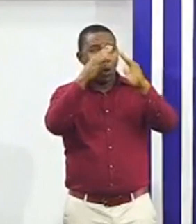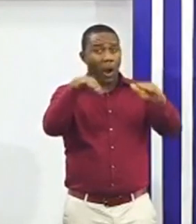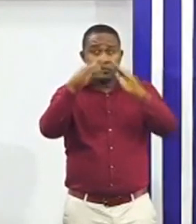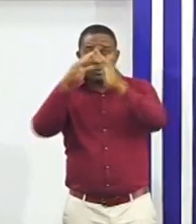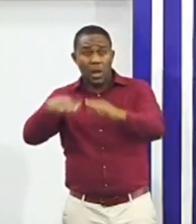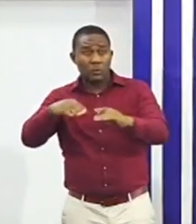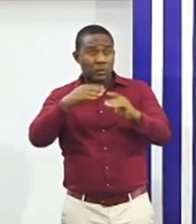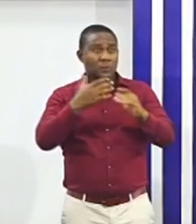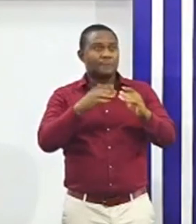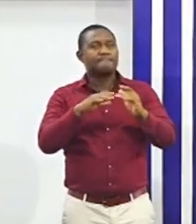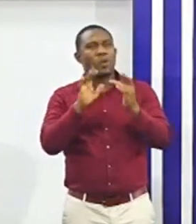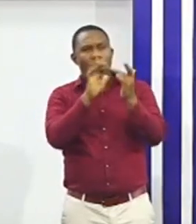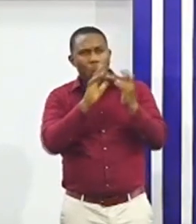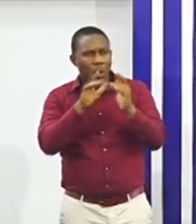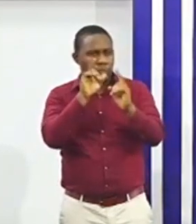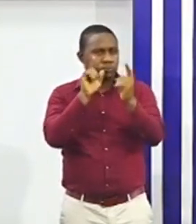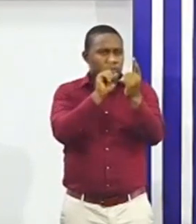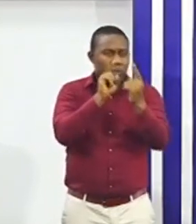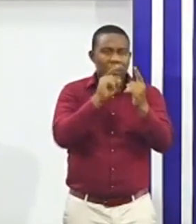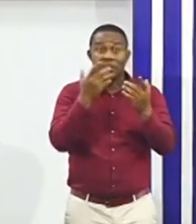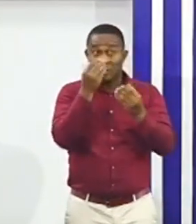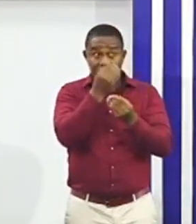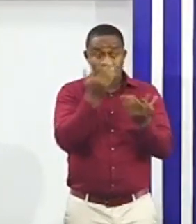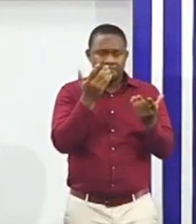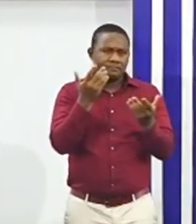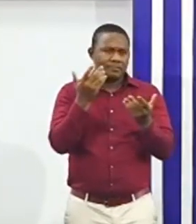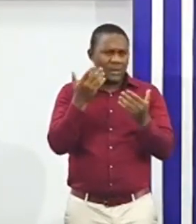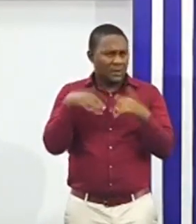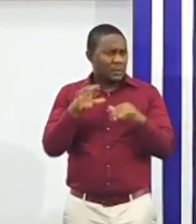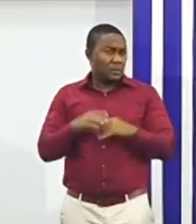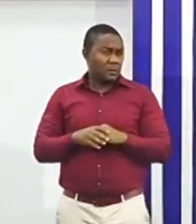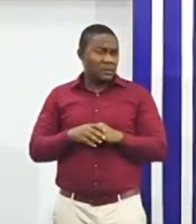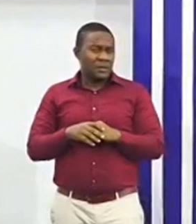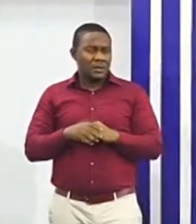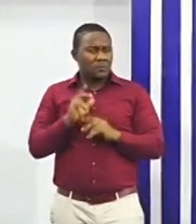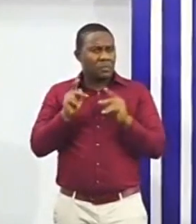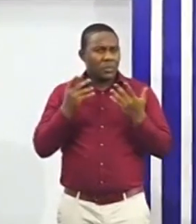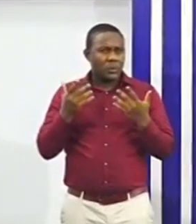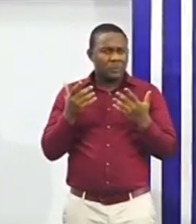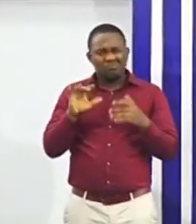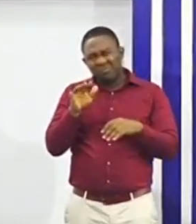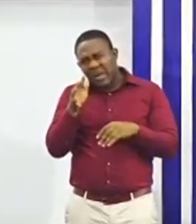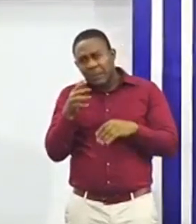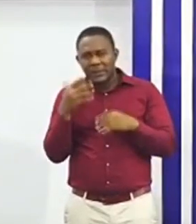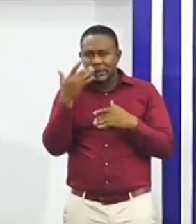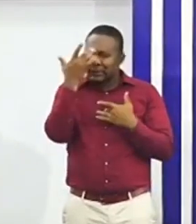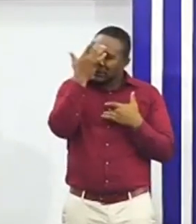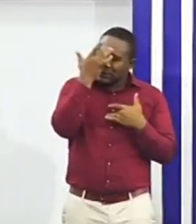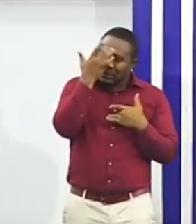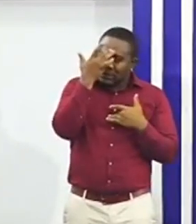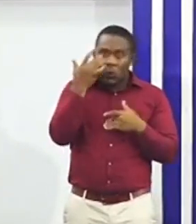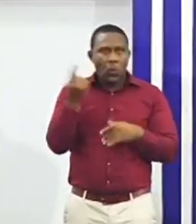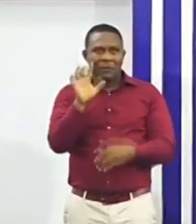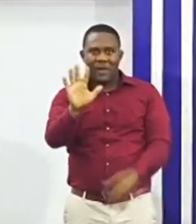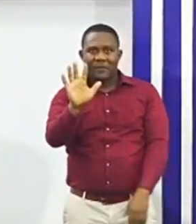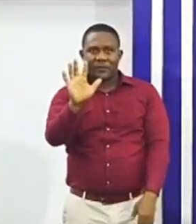wulka no bana banan nan yo abalon kati turu ba gbe asang na ba banan za nan tinan sang